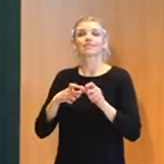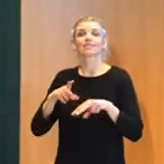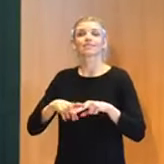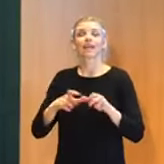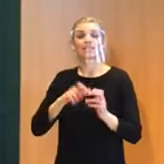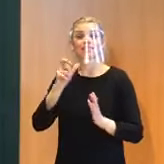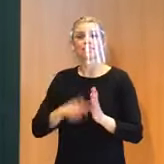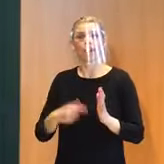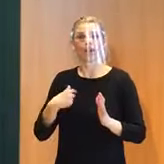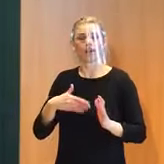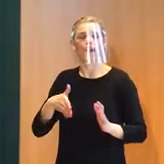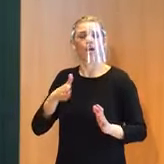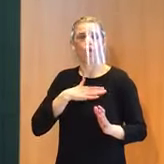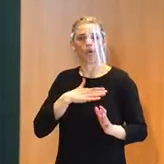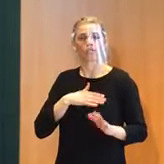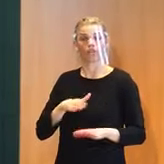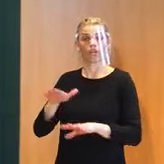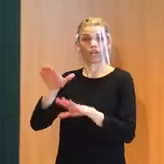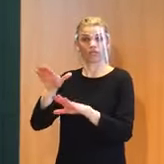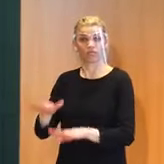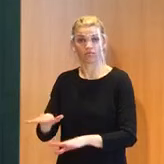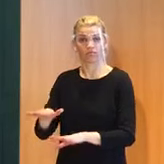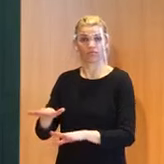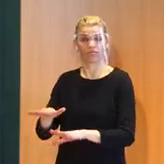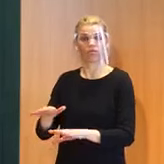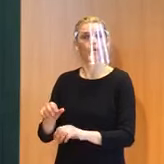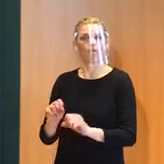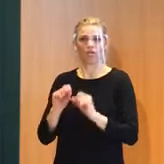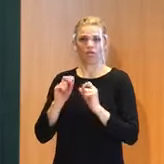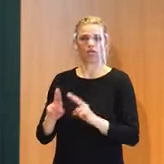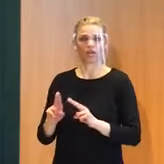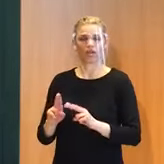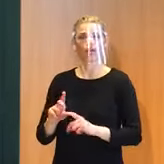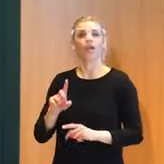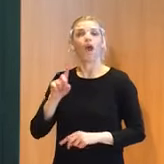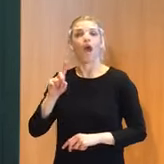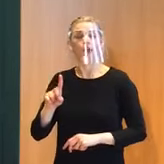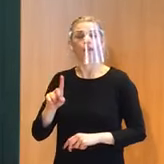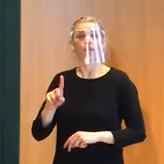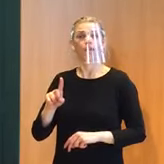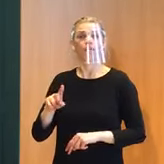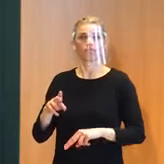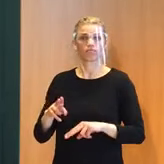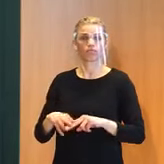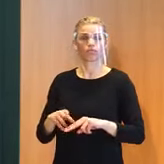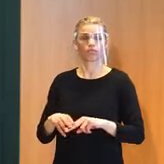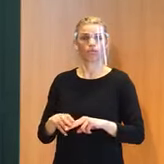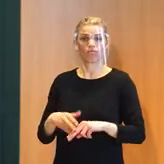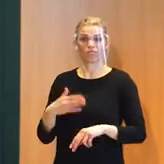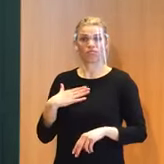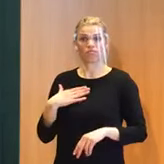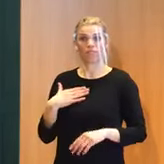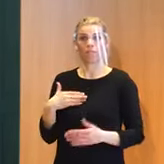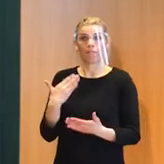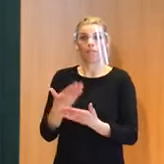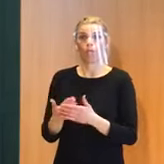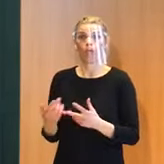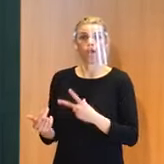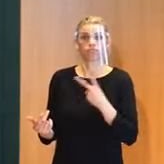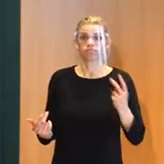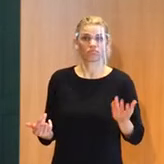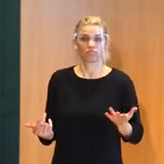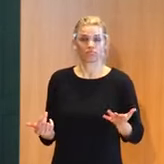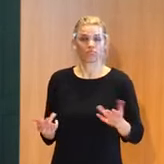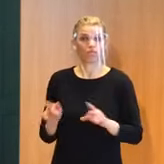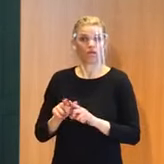na nejakej pozícii, ktorá dnes patrí Olanu, ostane, ale potom je moja ponuka logicky